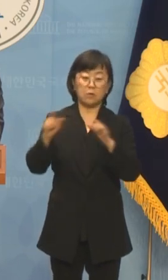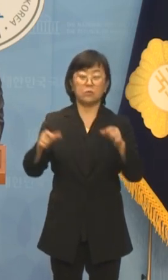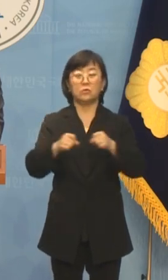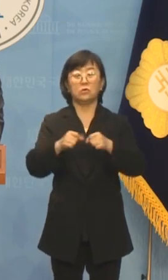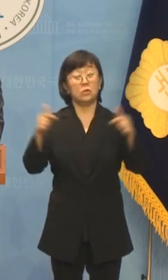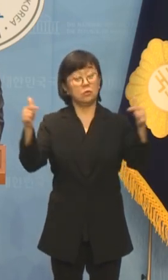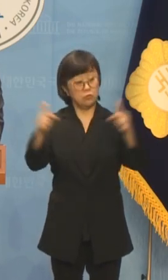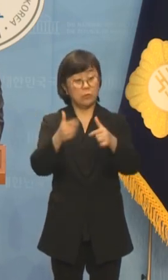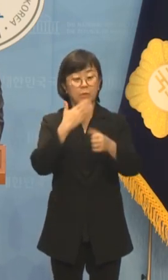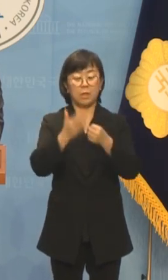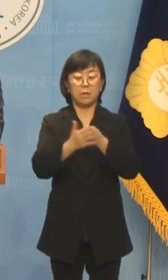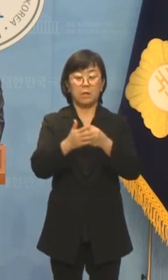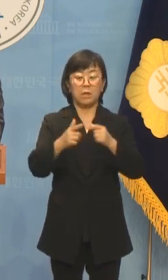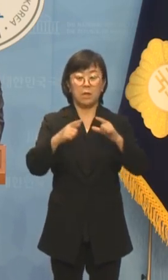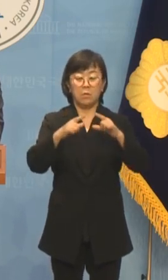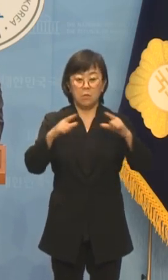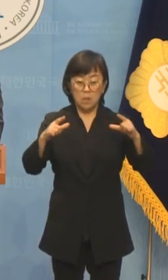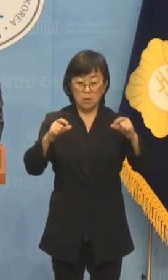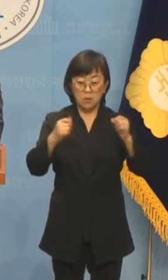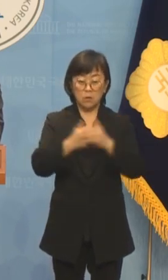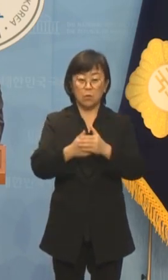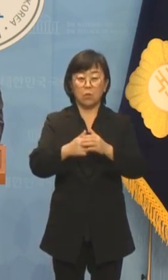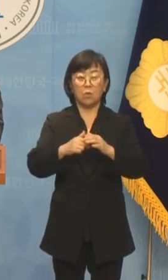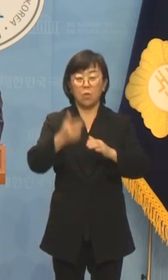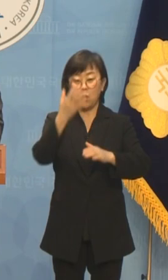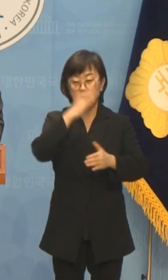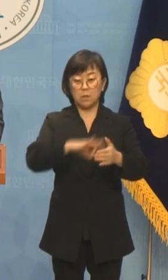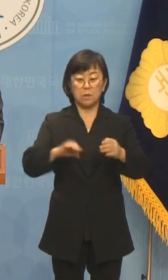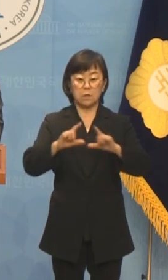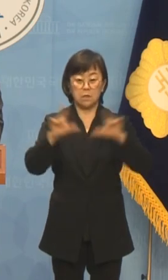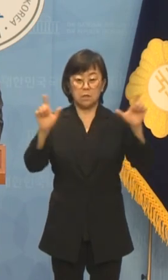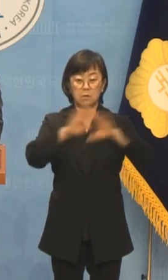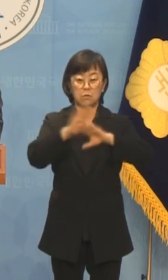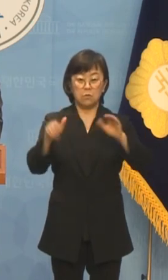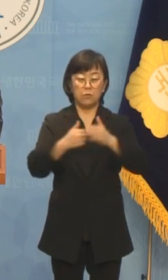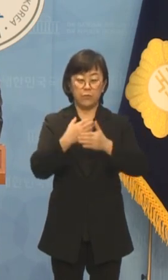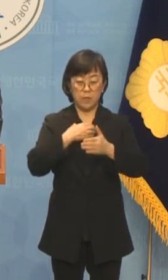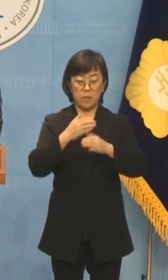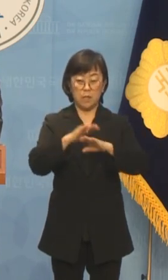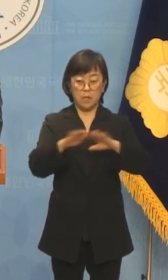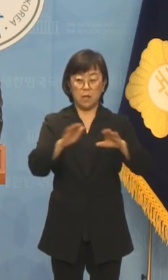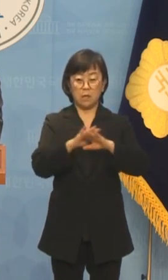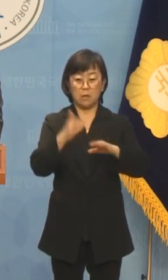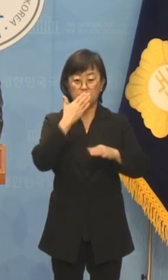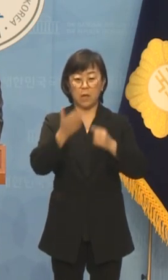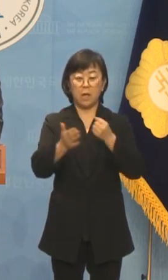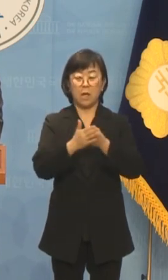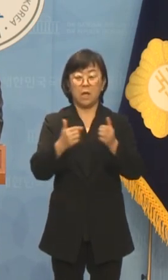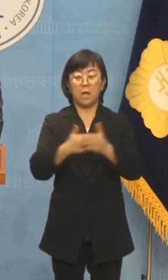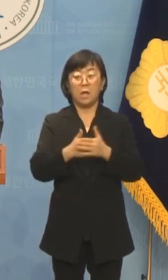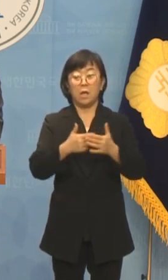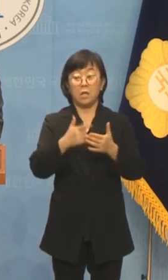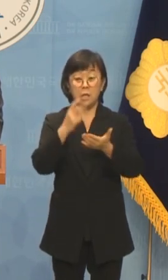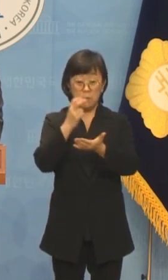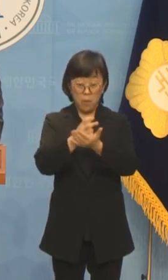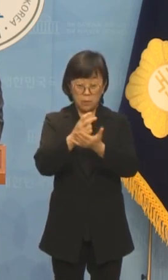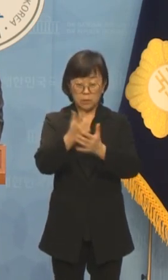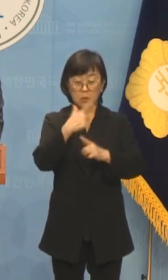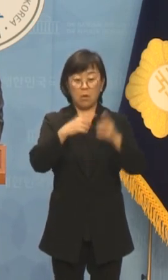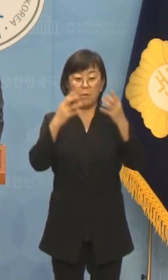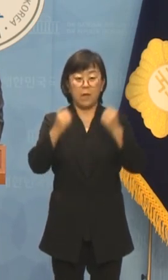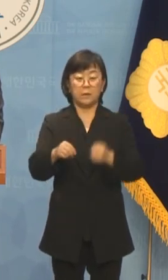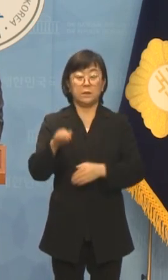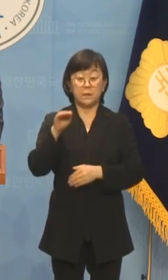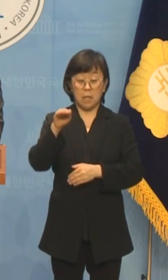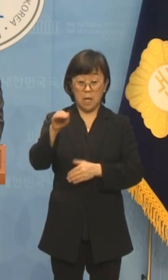모두의 티켓은 효과적인 기후위기 대응 정책입니다. 모두의 티켓법은 더 많은